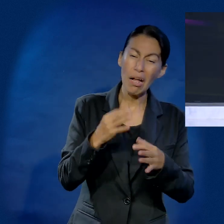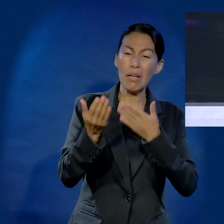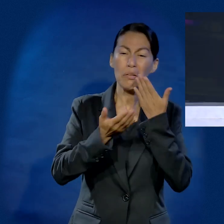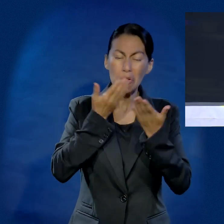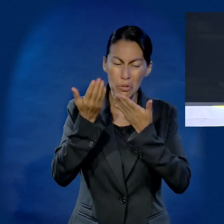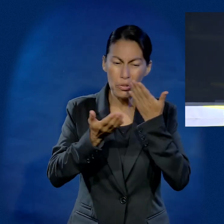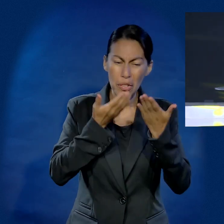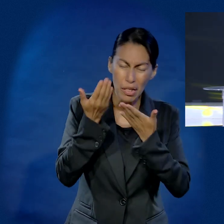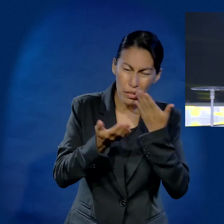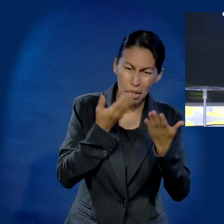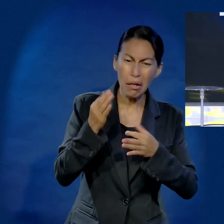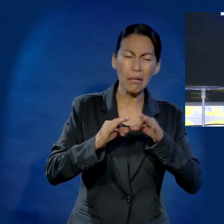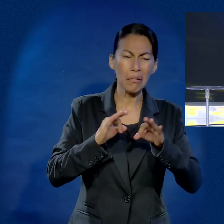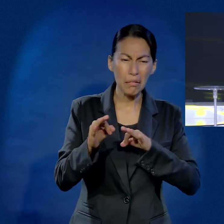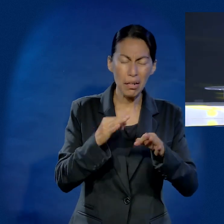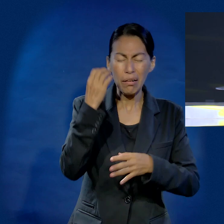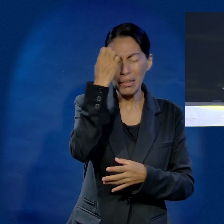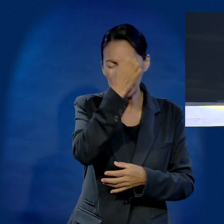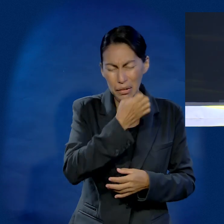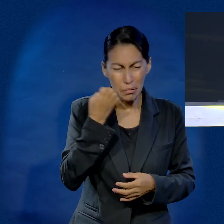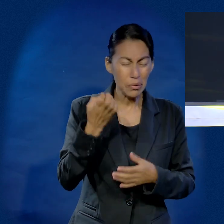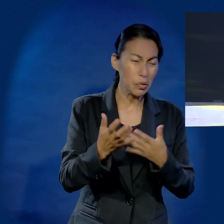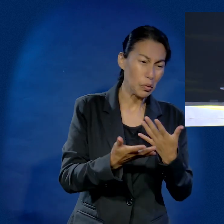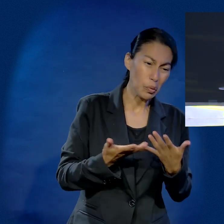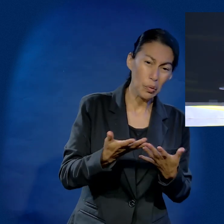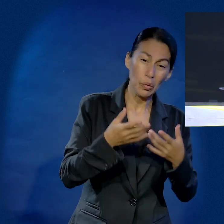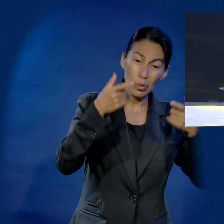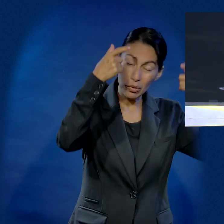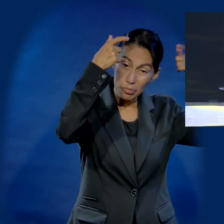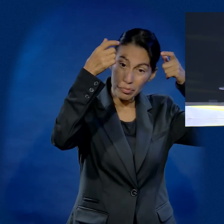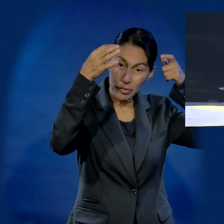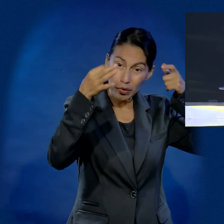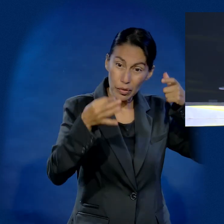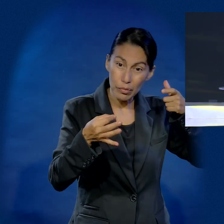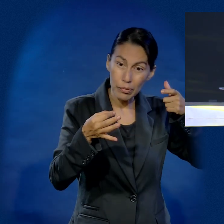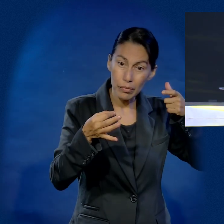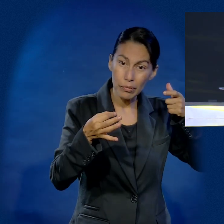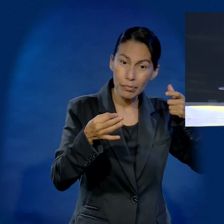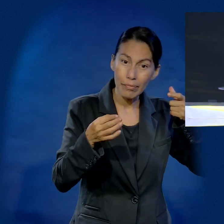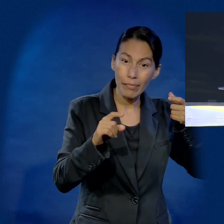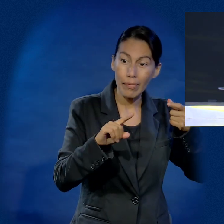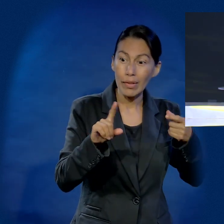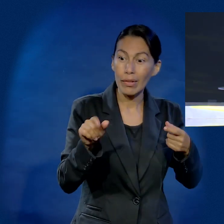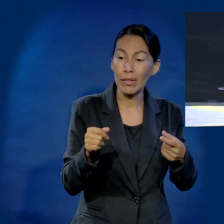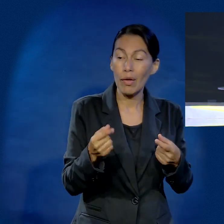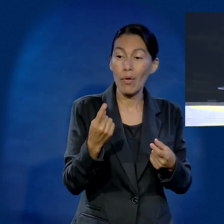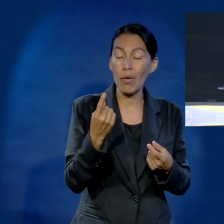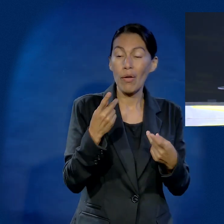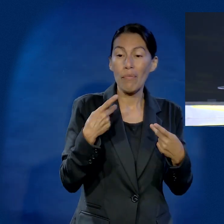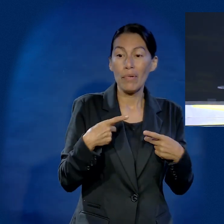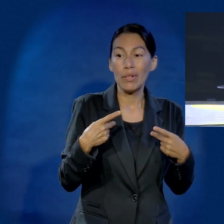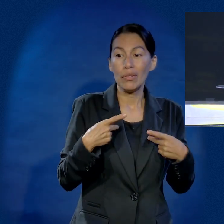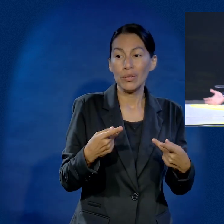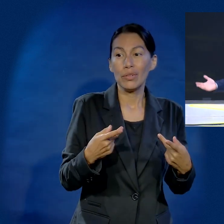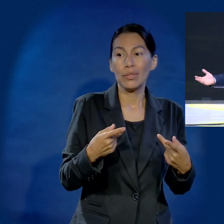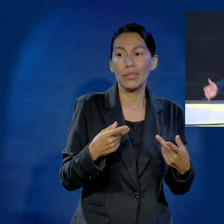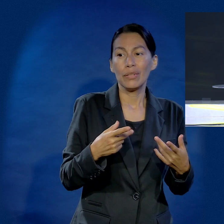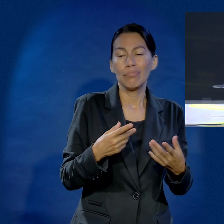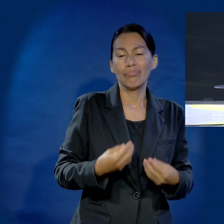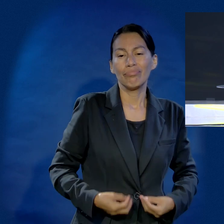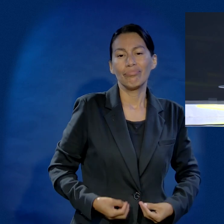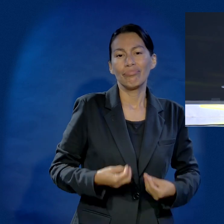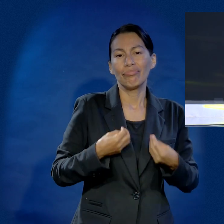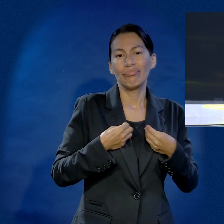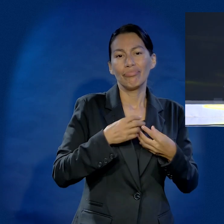hora de los exámenes para que las finanzas estén bien, tanto esfuerzo, la graduación y todo, para que te encuentres con alguien que te arruine la